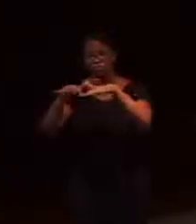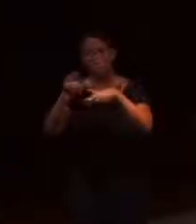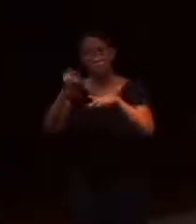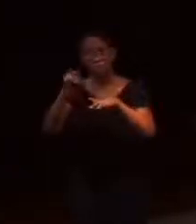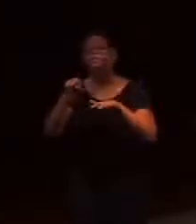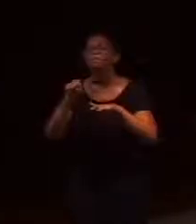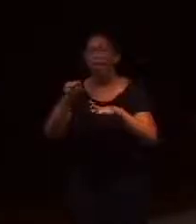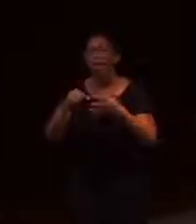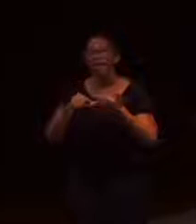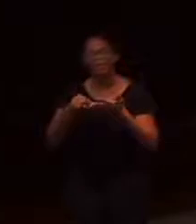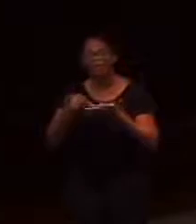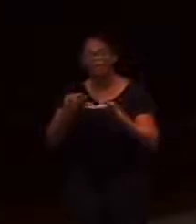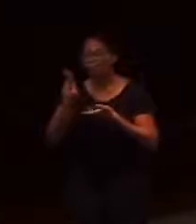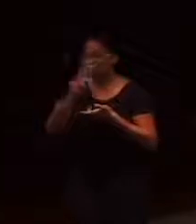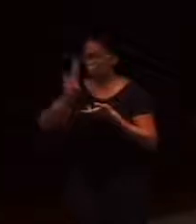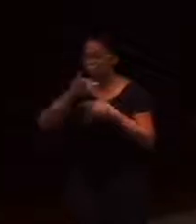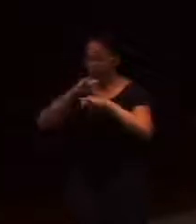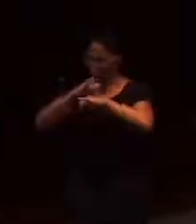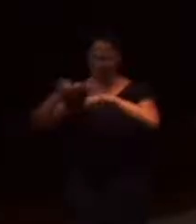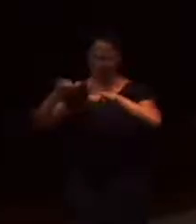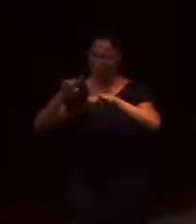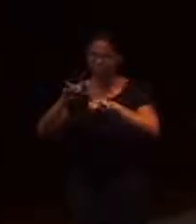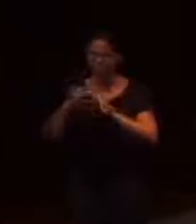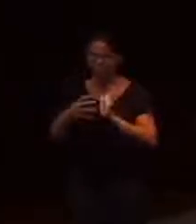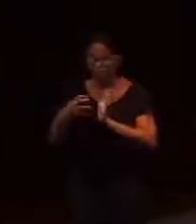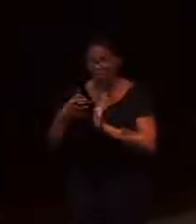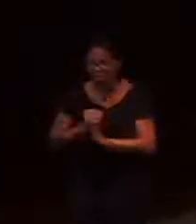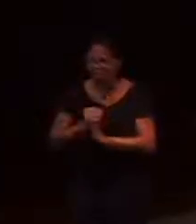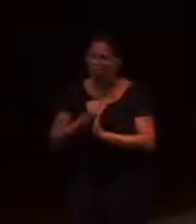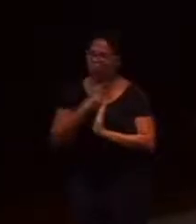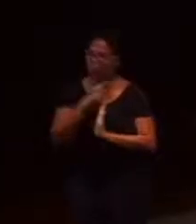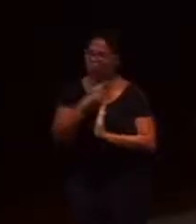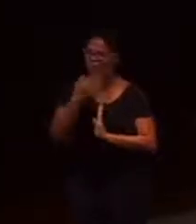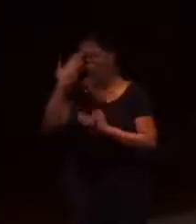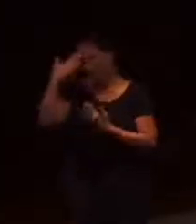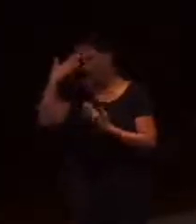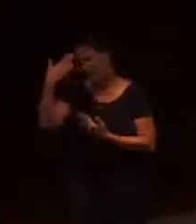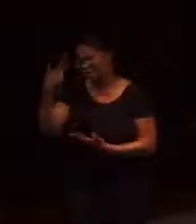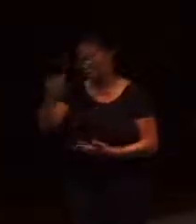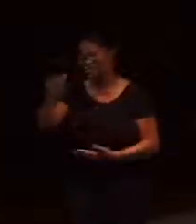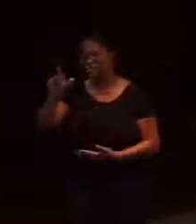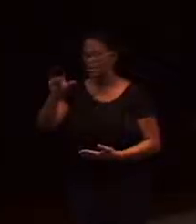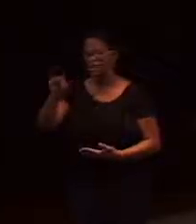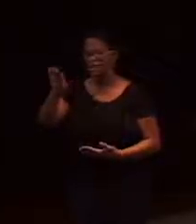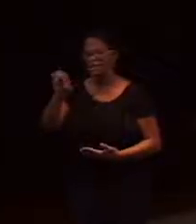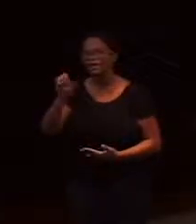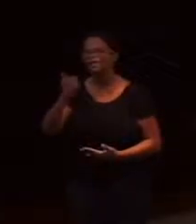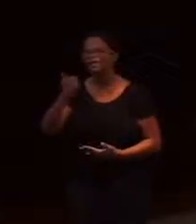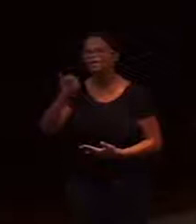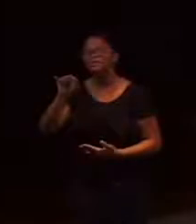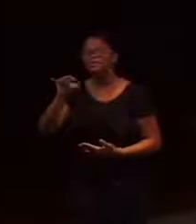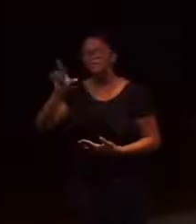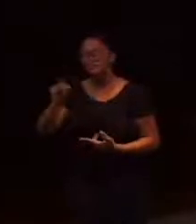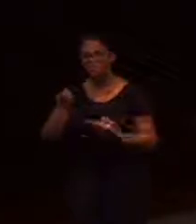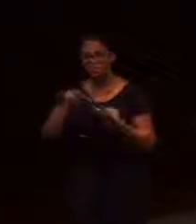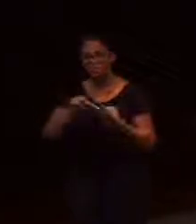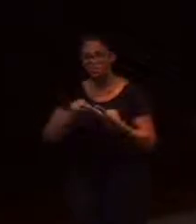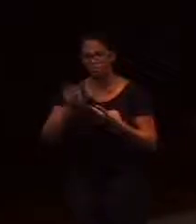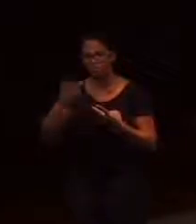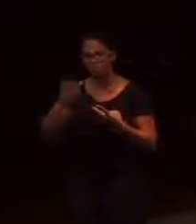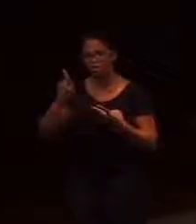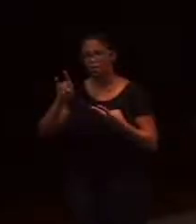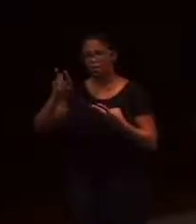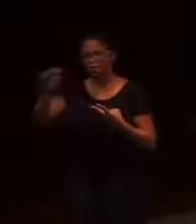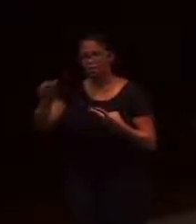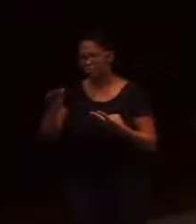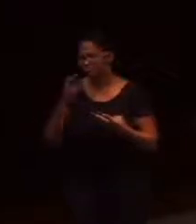anunciados ainda, mas eu quero deixar registrado aqui. Um agradecimento à Aline da Silva Alves, ao Aníbal Coelho da Morinha, à Hilda